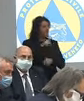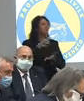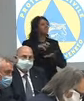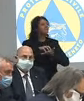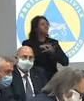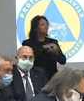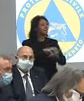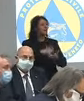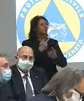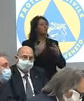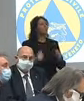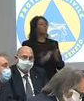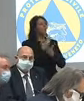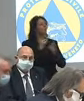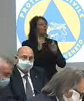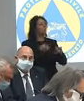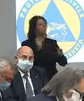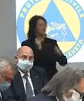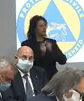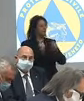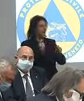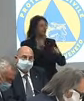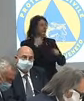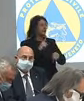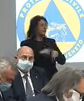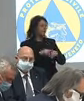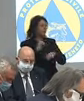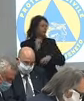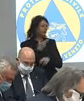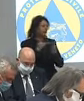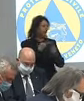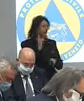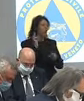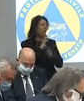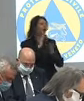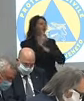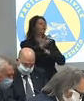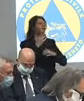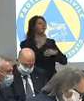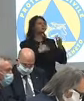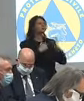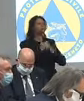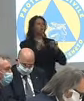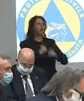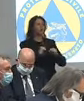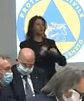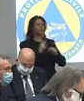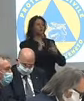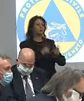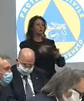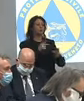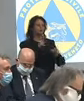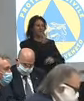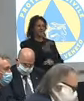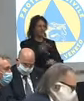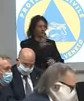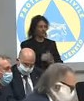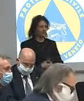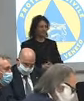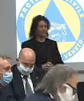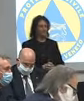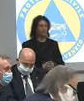Padova, magari accelerando i tempi, e magari anche altre strutture sanitarie del Veneto? Ma guardate, allora intanto non è ancora ben definita tutta